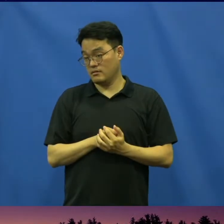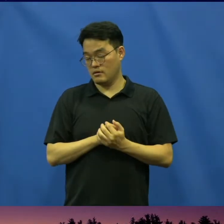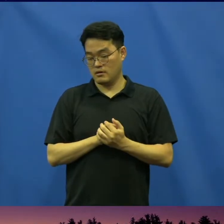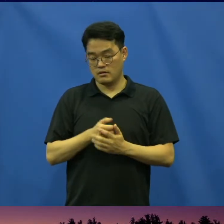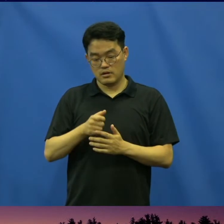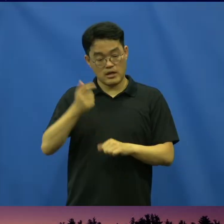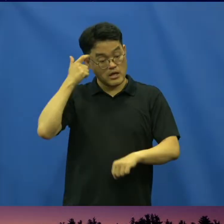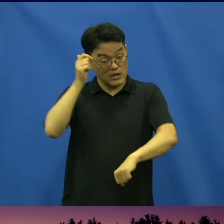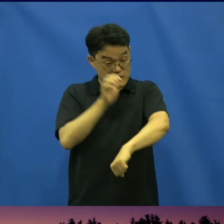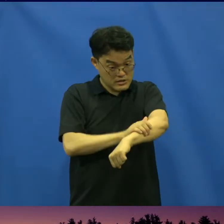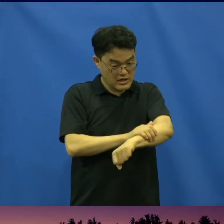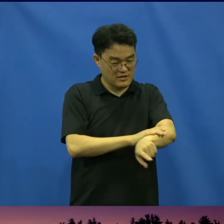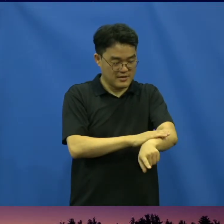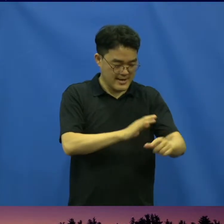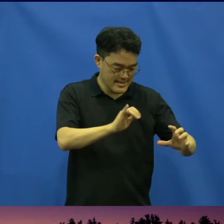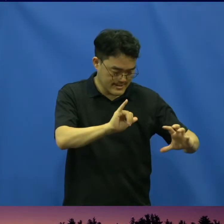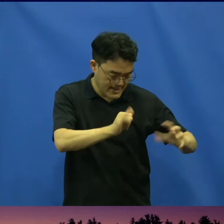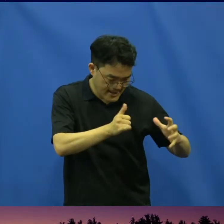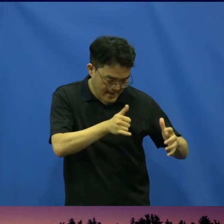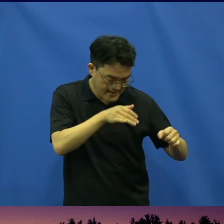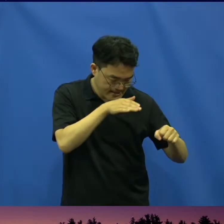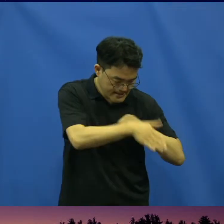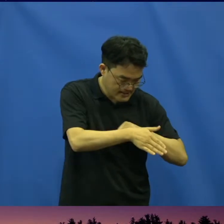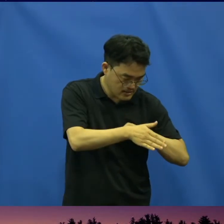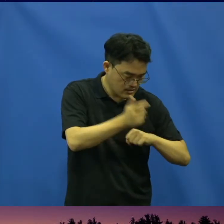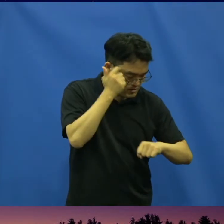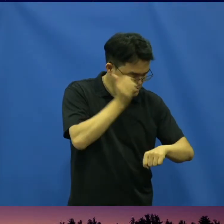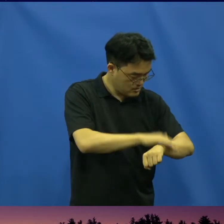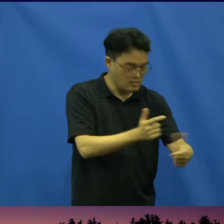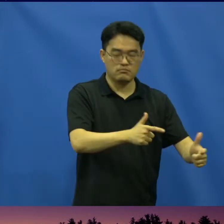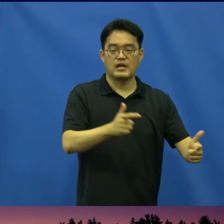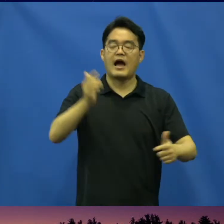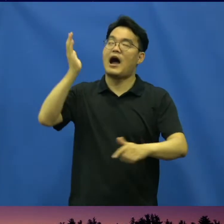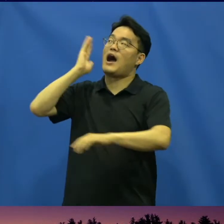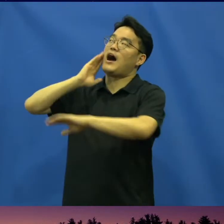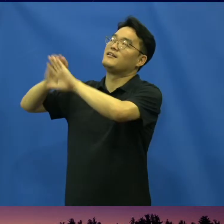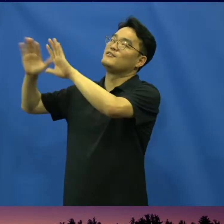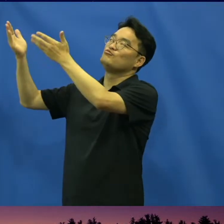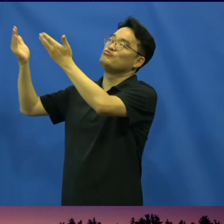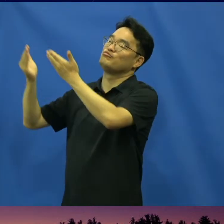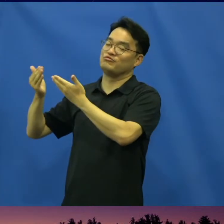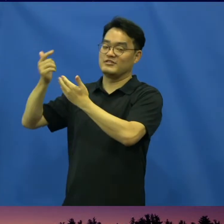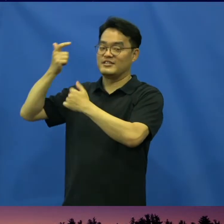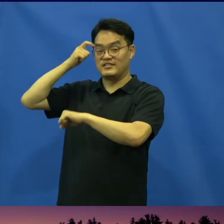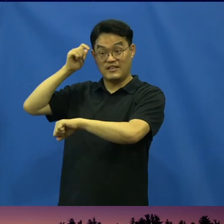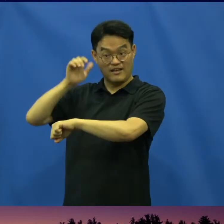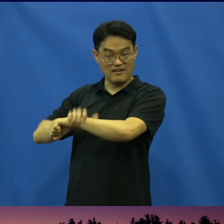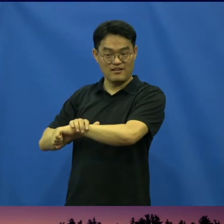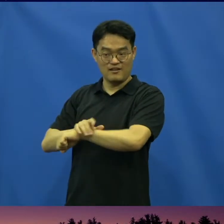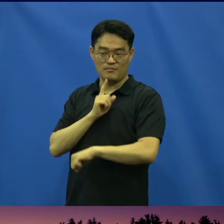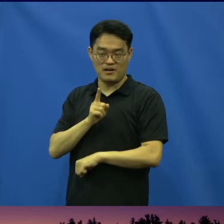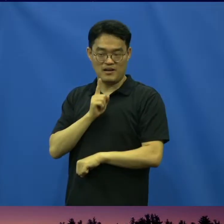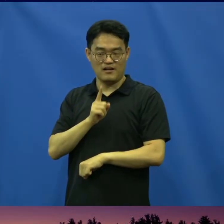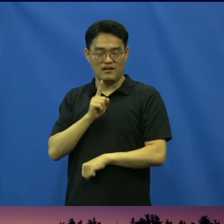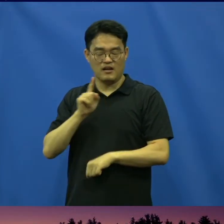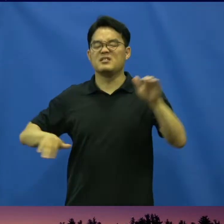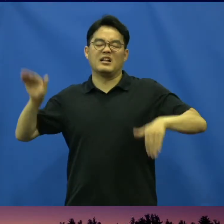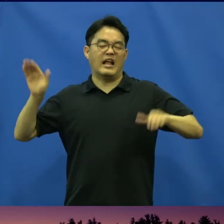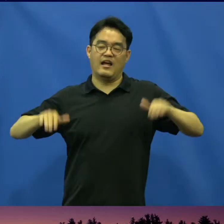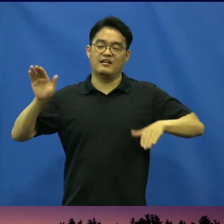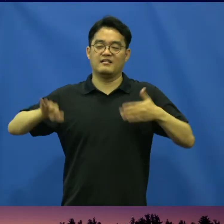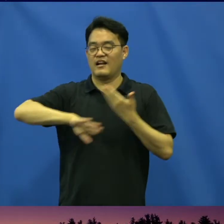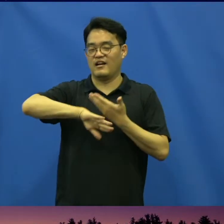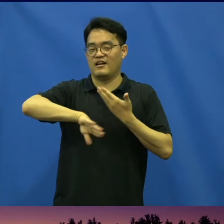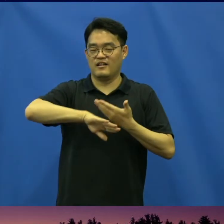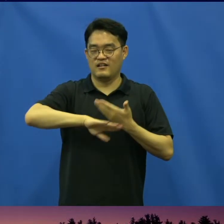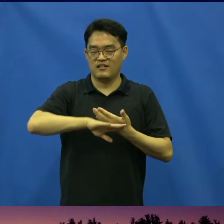지혜예요. 세상적인 지혜와 하늘의 지혜의 차이는 뭘까? 세상적인 지혜의 특징은요, 전부 다 자기를 향해 있어요.